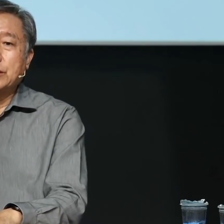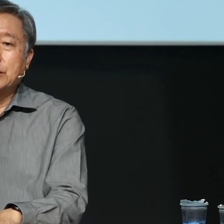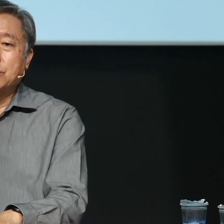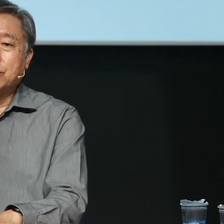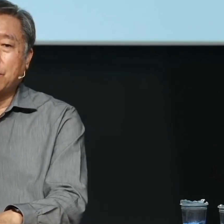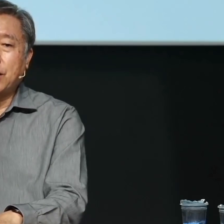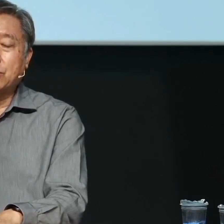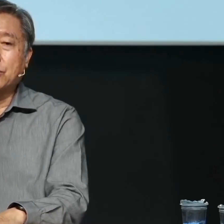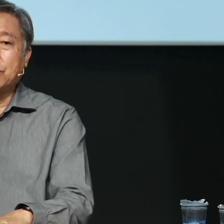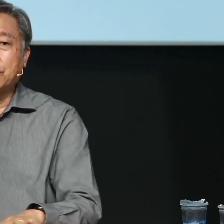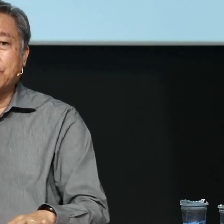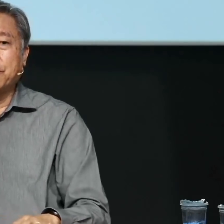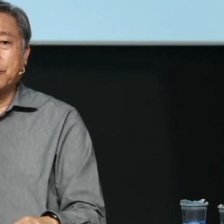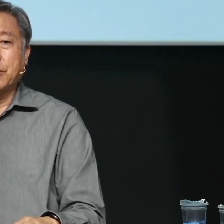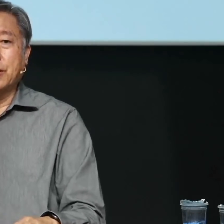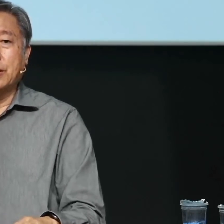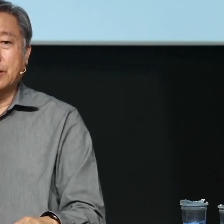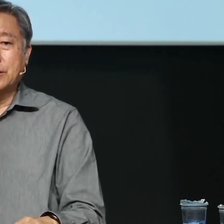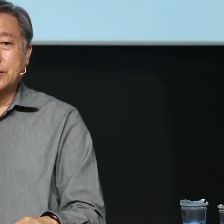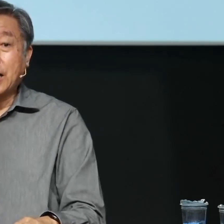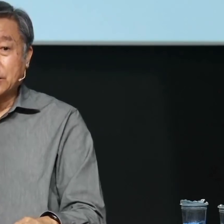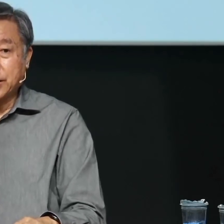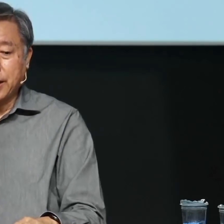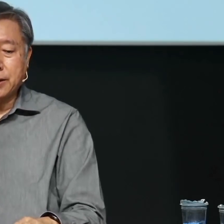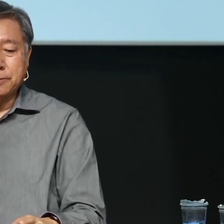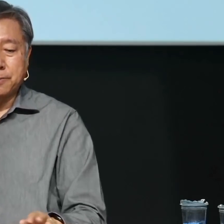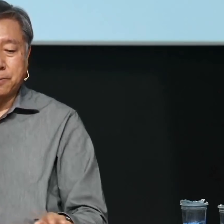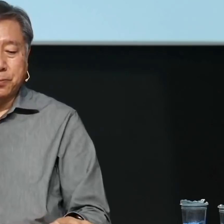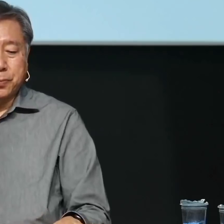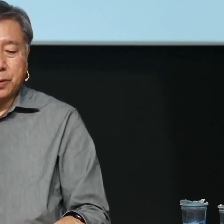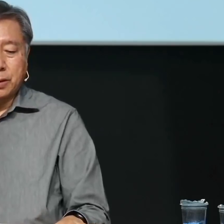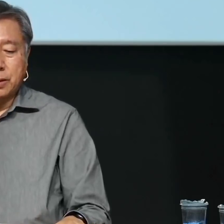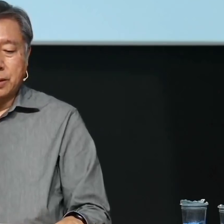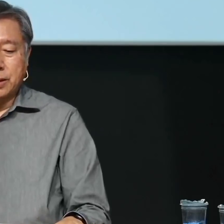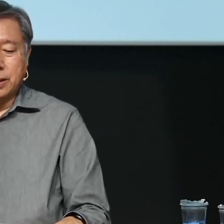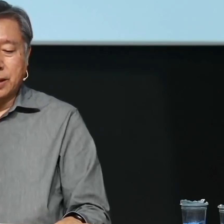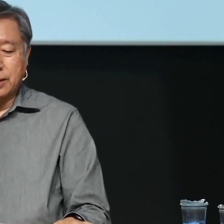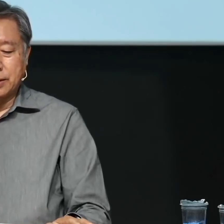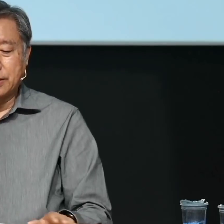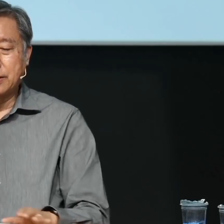fabuloso chamado Sala de Guerra.